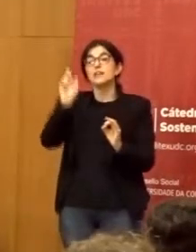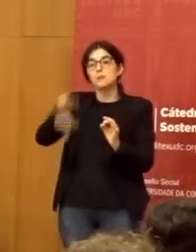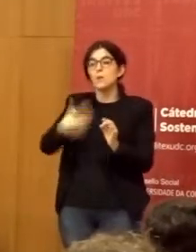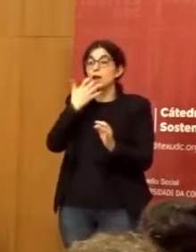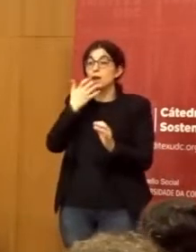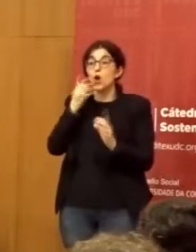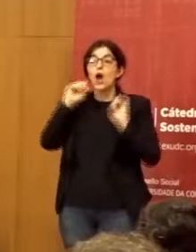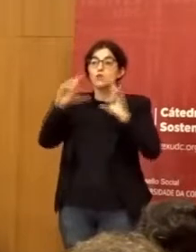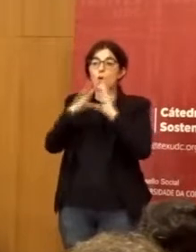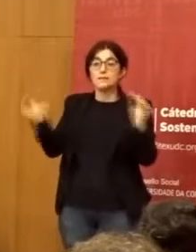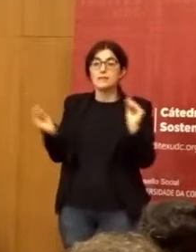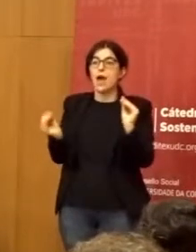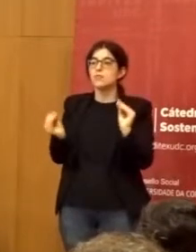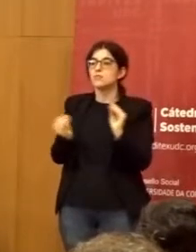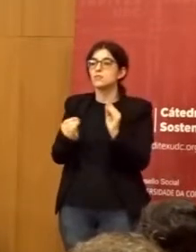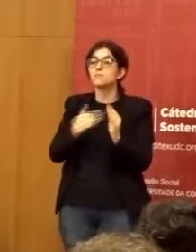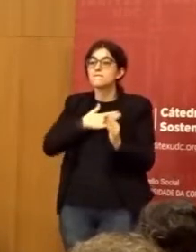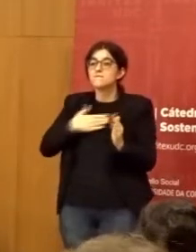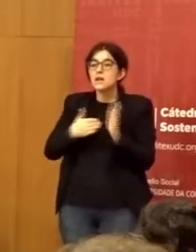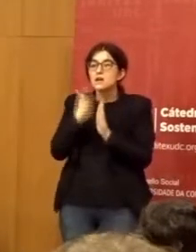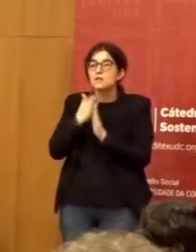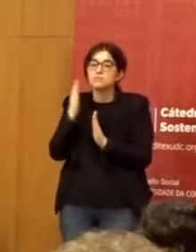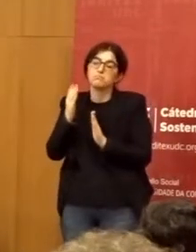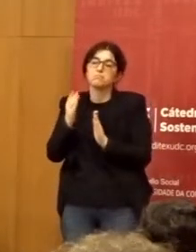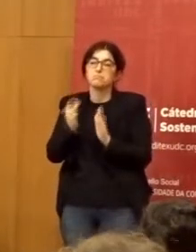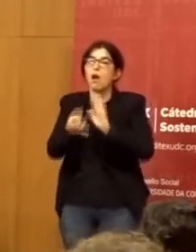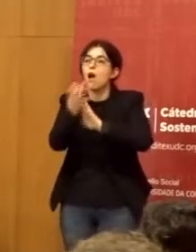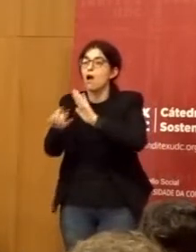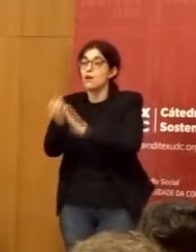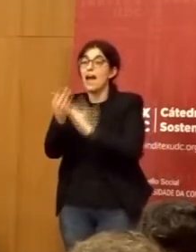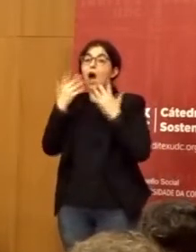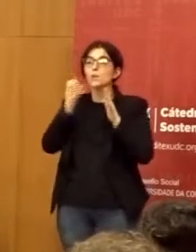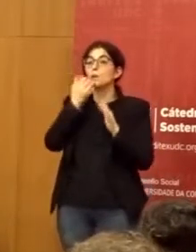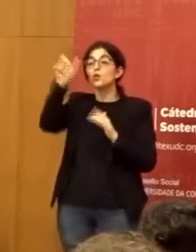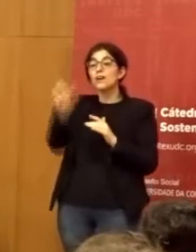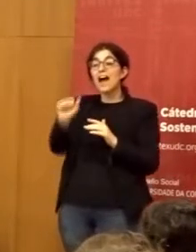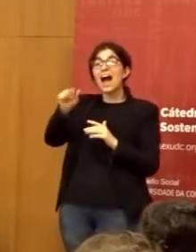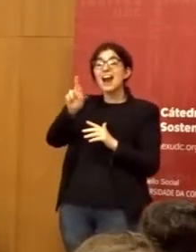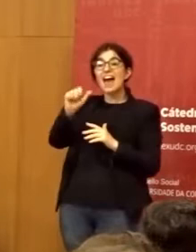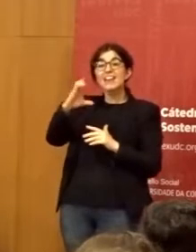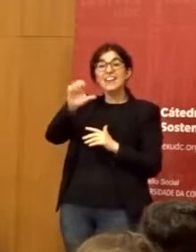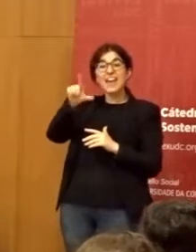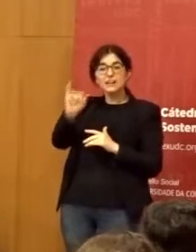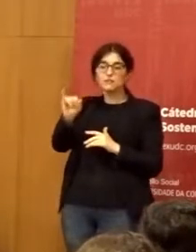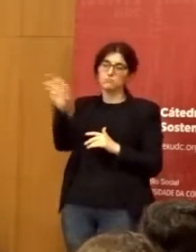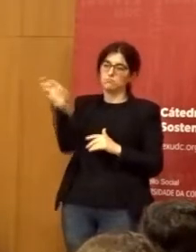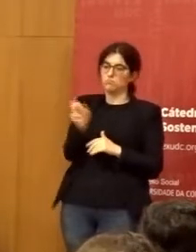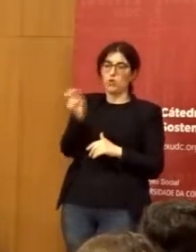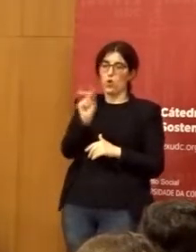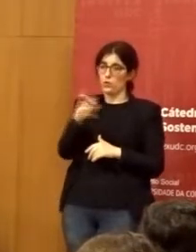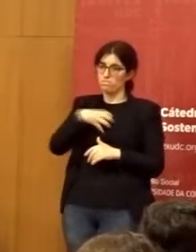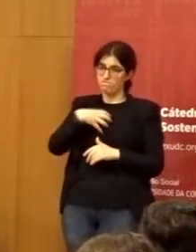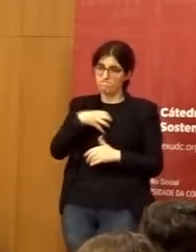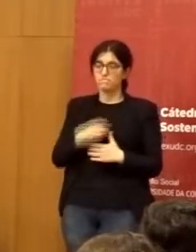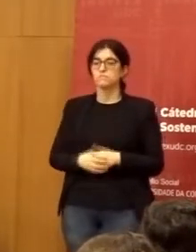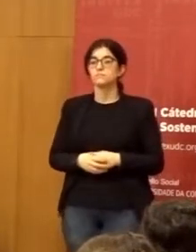las propias universidades, aunque hoy no esté aquí Araceli para ponerlas en valor. Y yo creo que en ese sentido una cátedra como la que